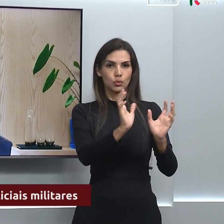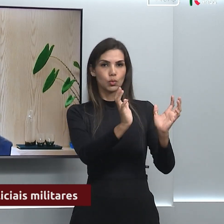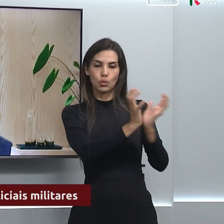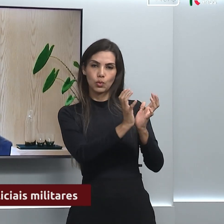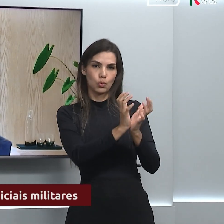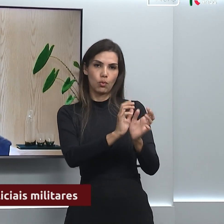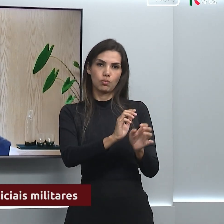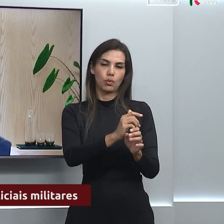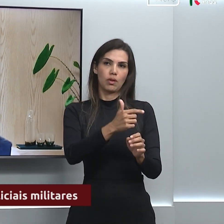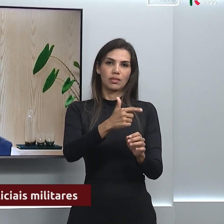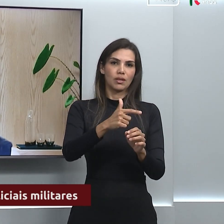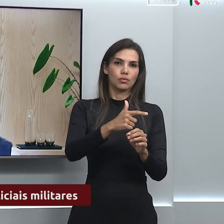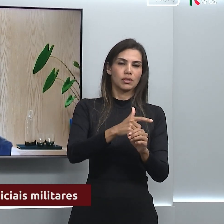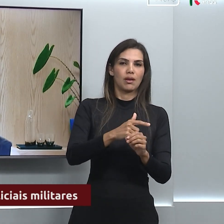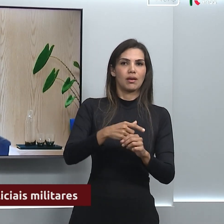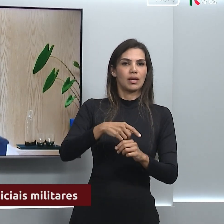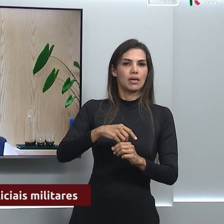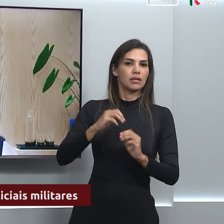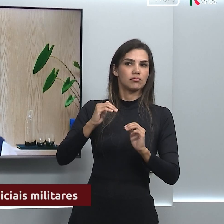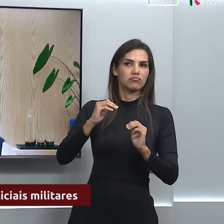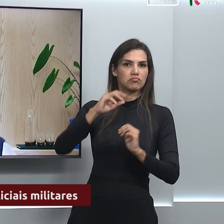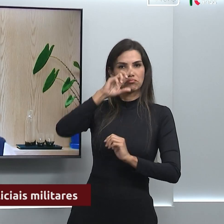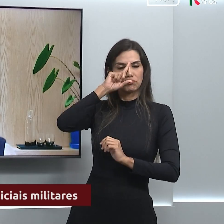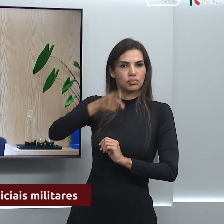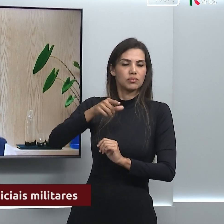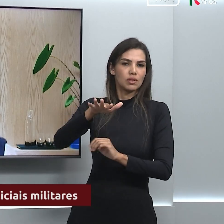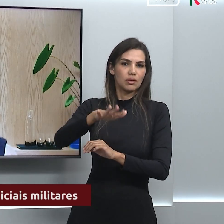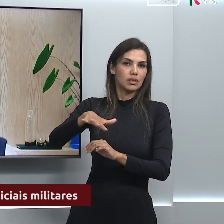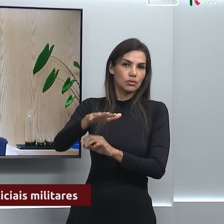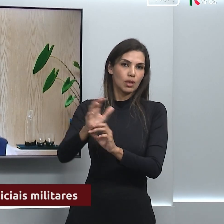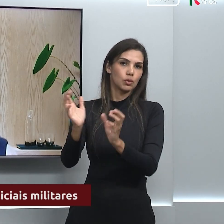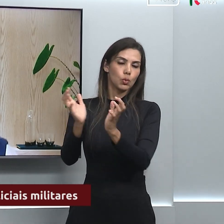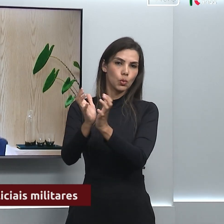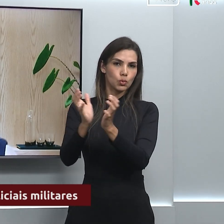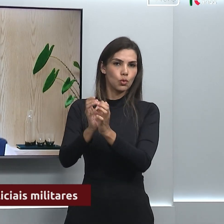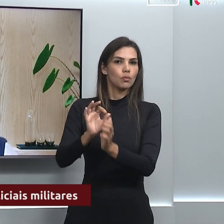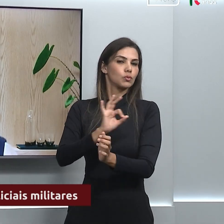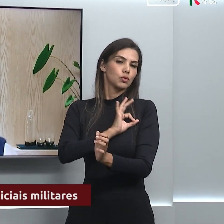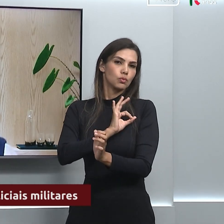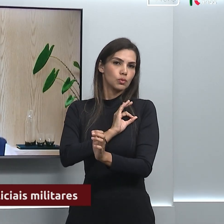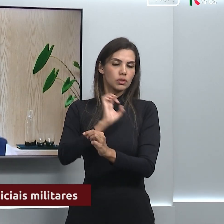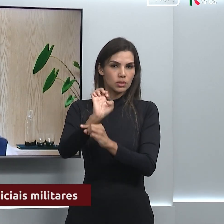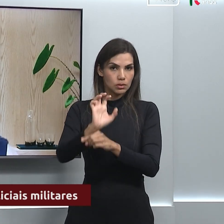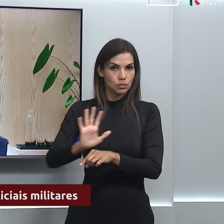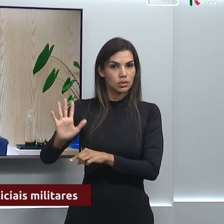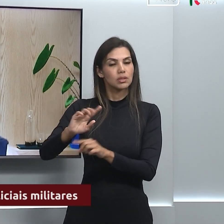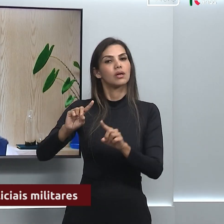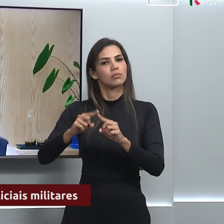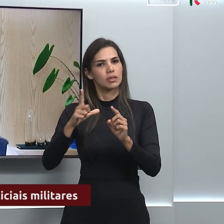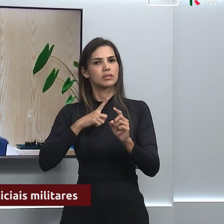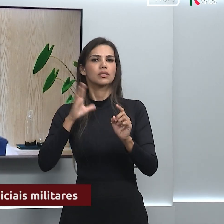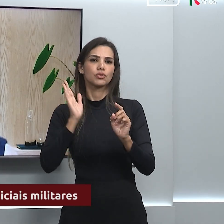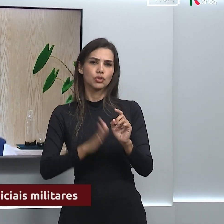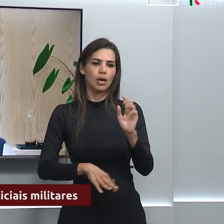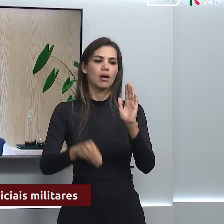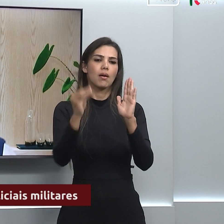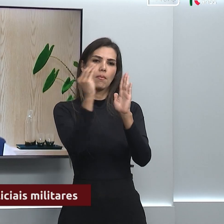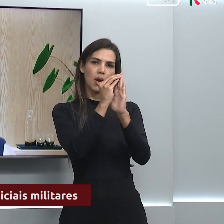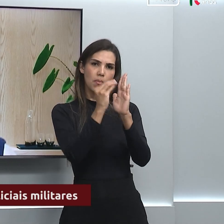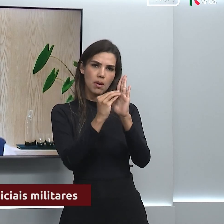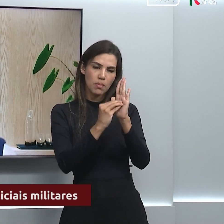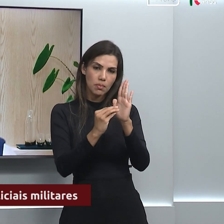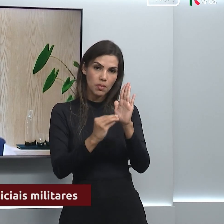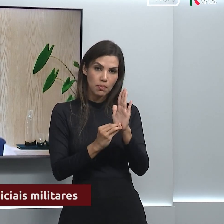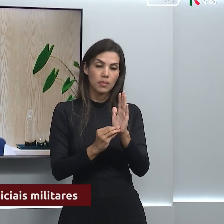tem gerência sobre a Polícia do Estado. Mas existe um protocolo para que os estados possam adotar em